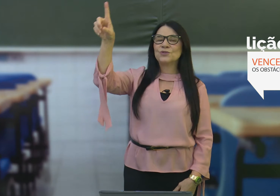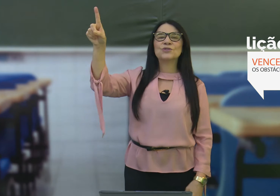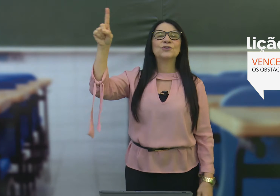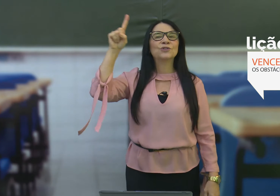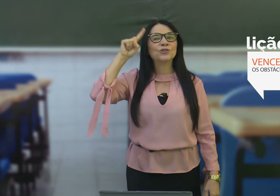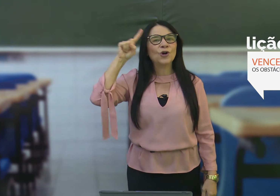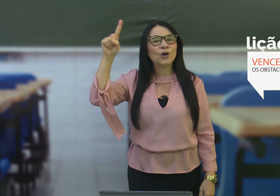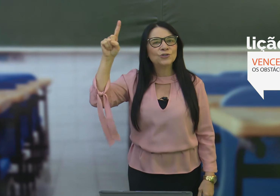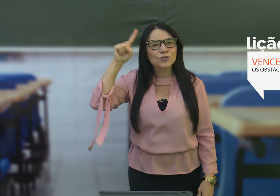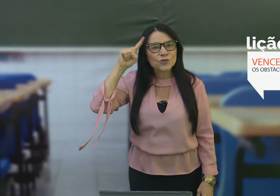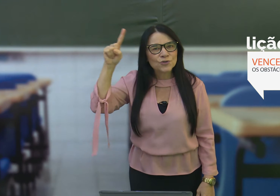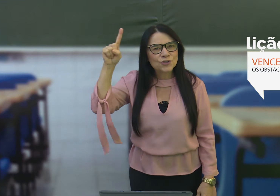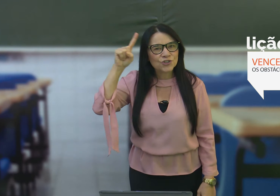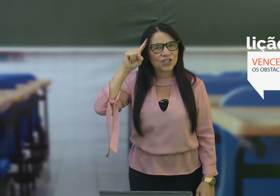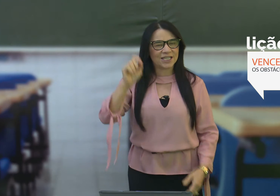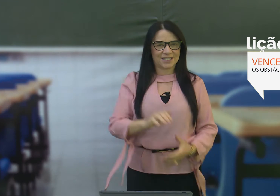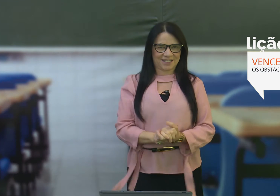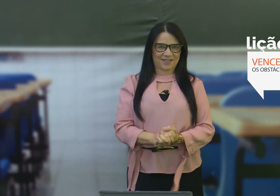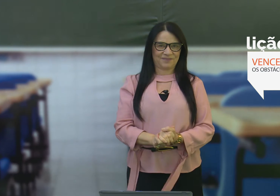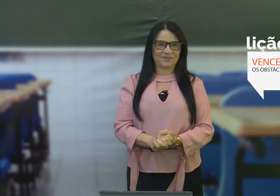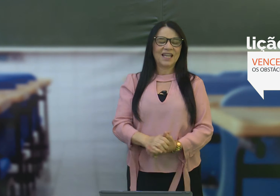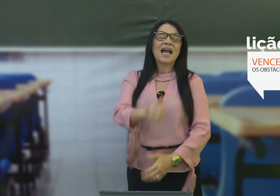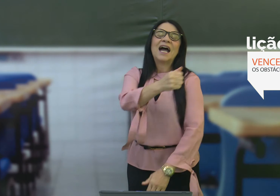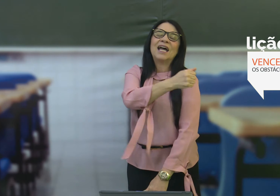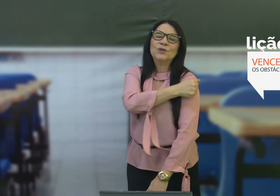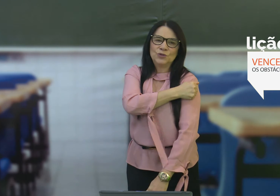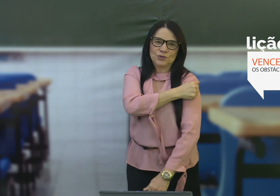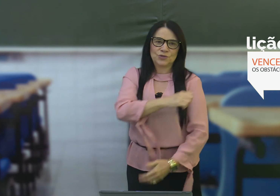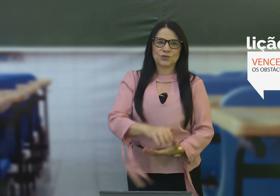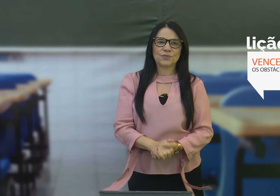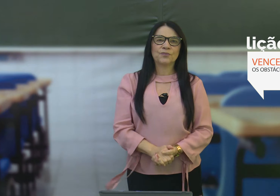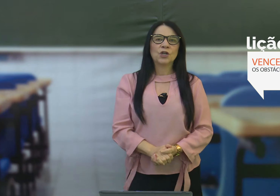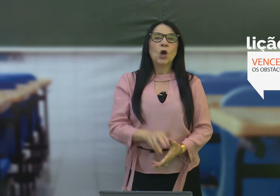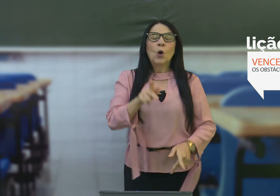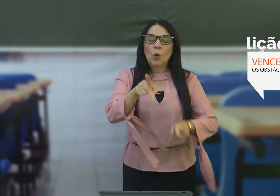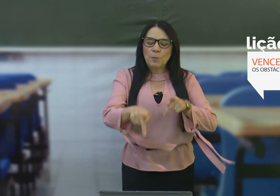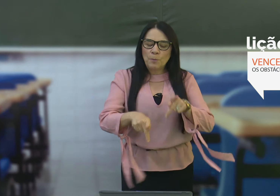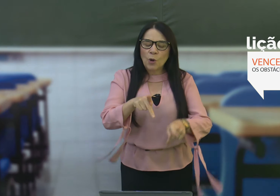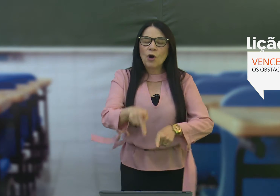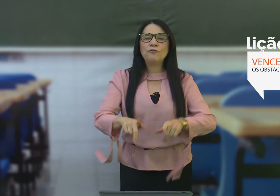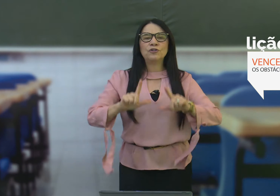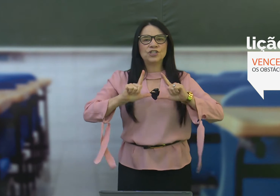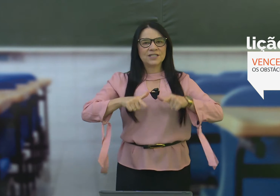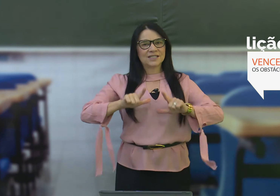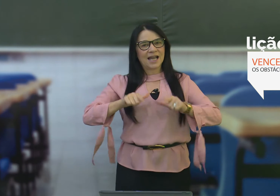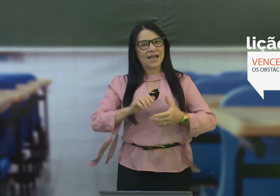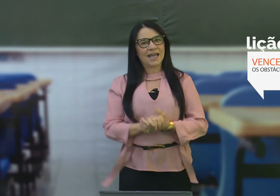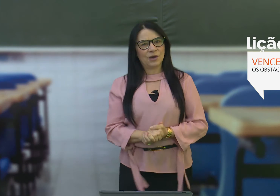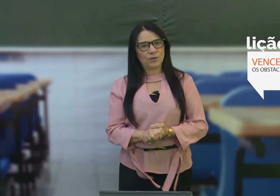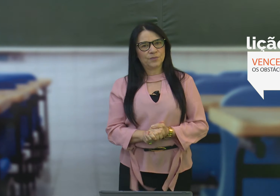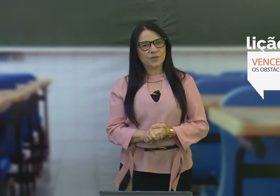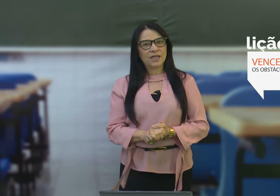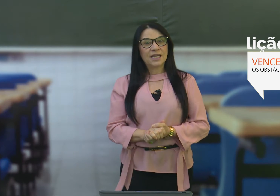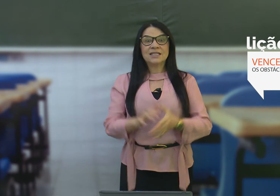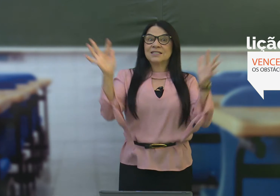Deus, todos os dias. Alunos, o povo de Israel